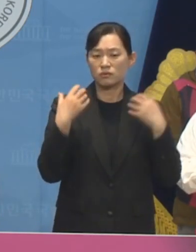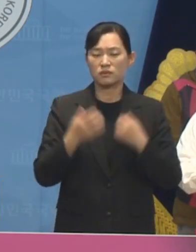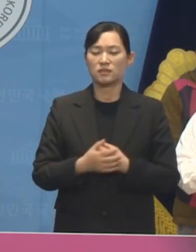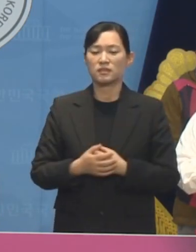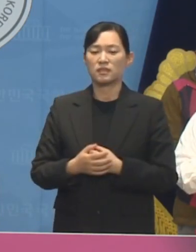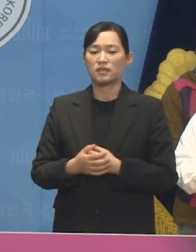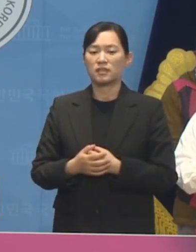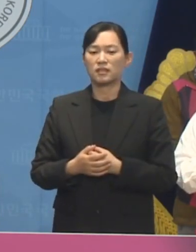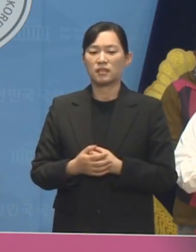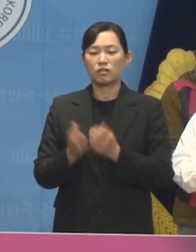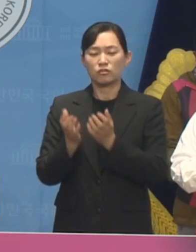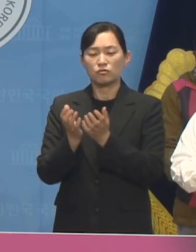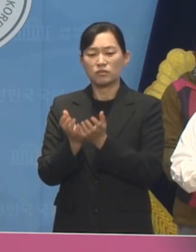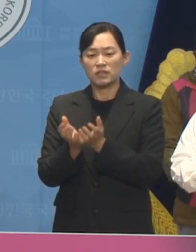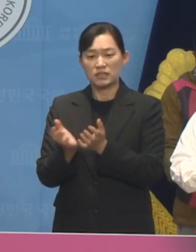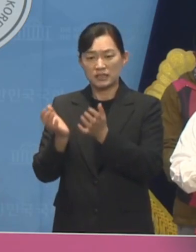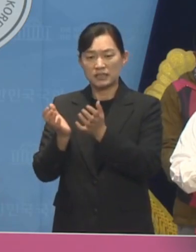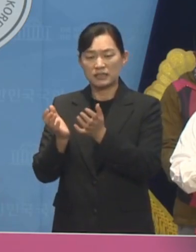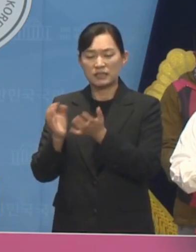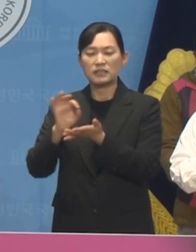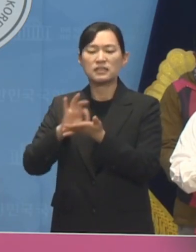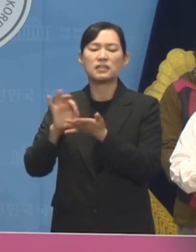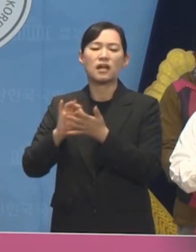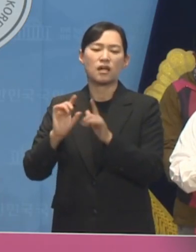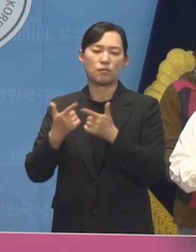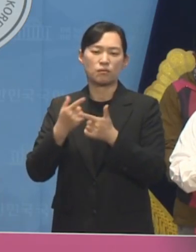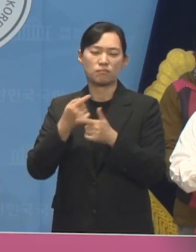배식대와 국그릇을 쓰지 않도록 지침을 내리고 있습니다.